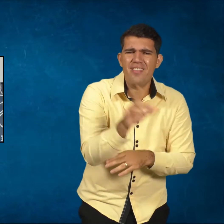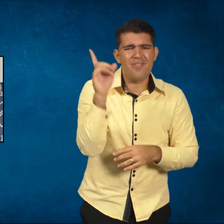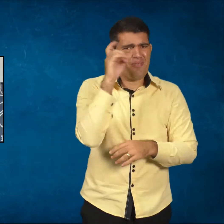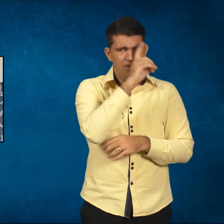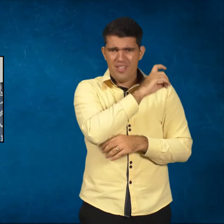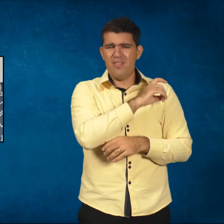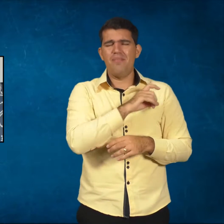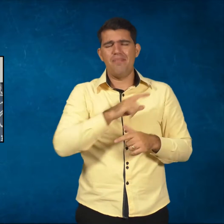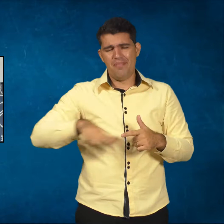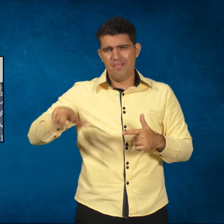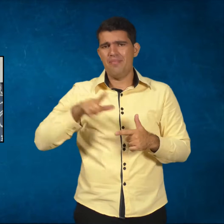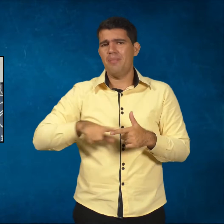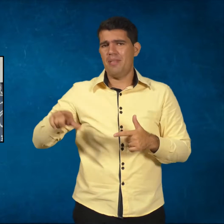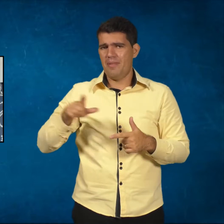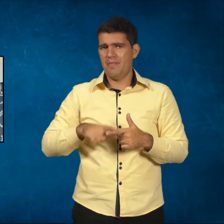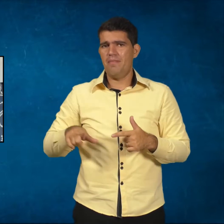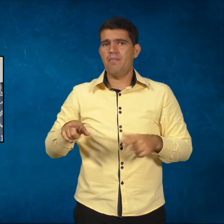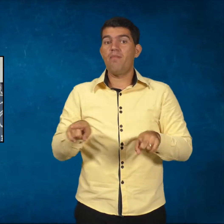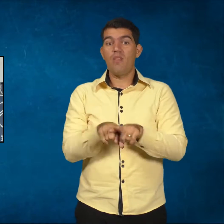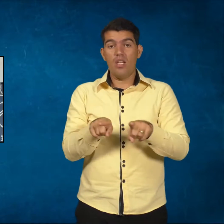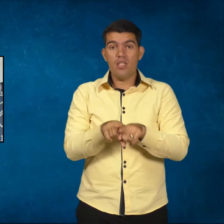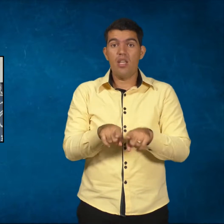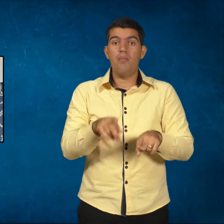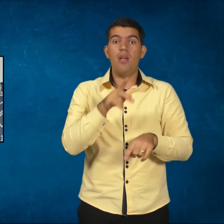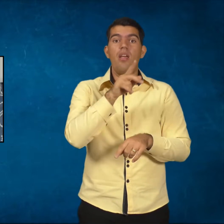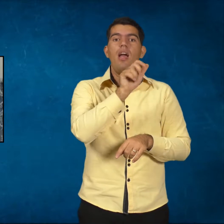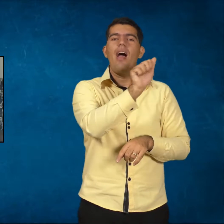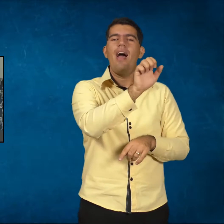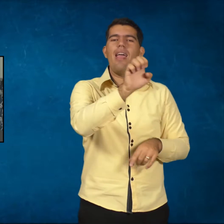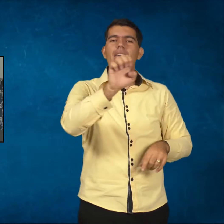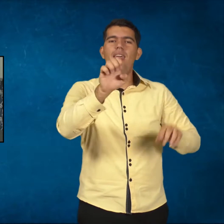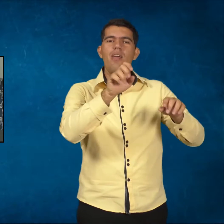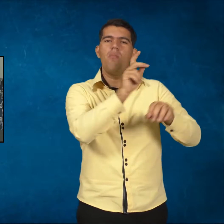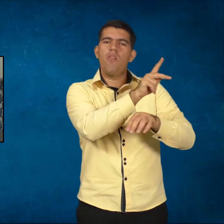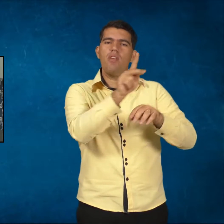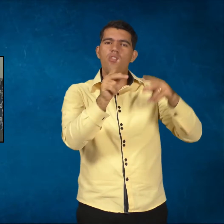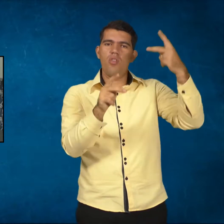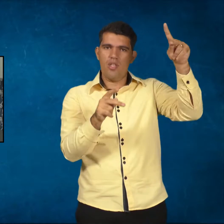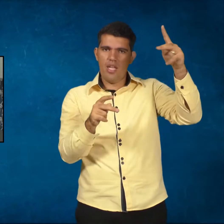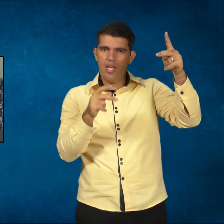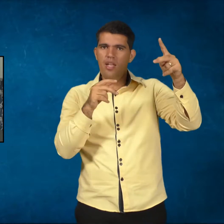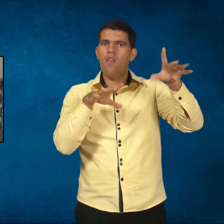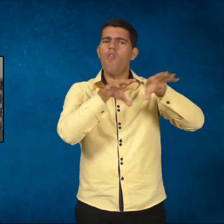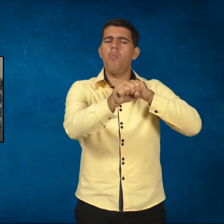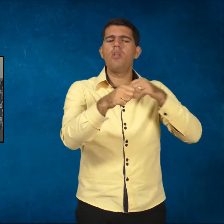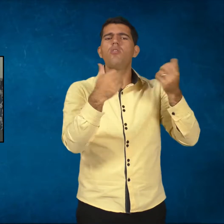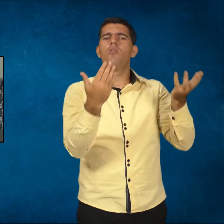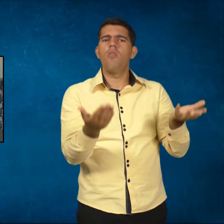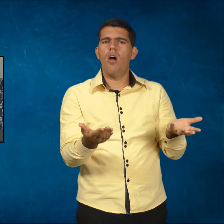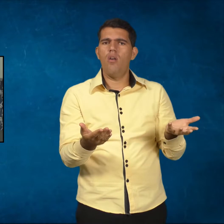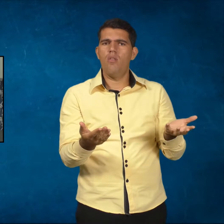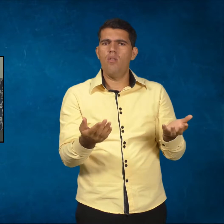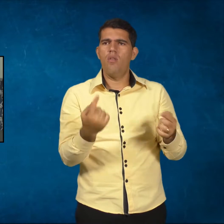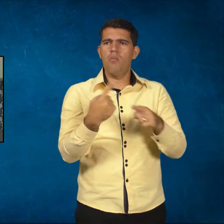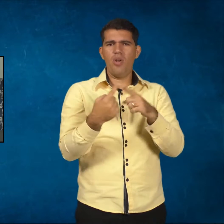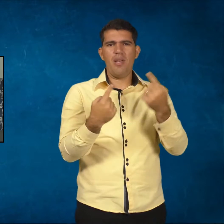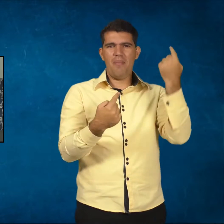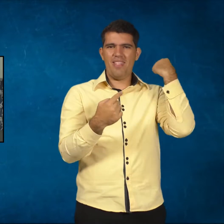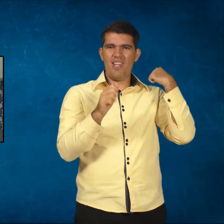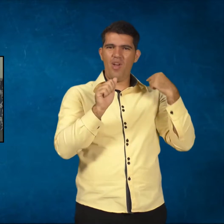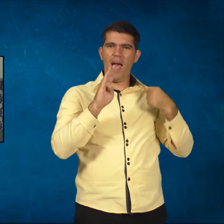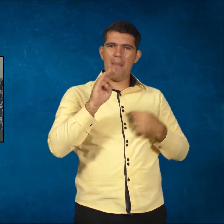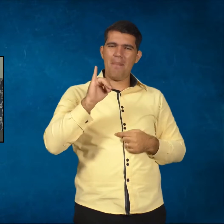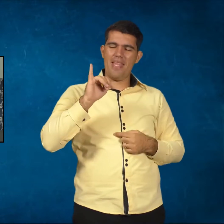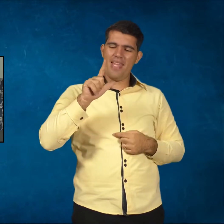um entrave a formação do professor do AE. Porque com a extinção das habilitações, né, e é importante que